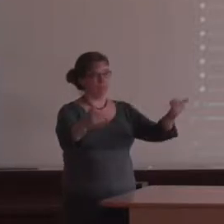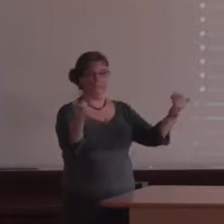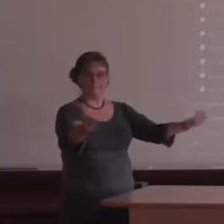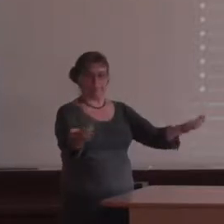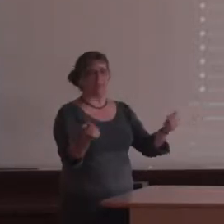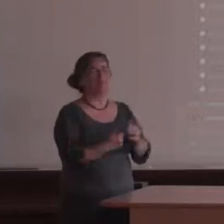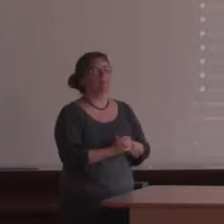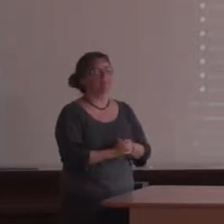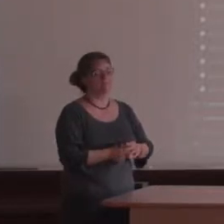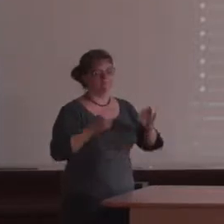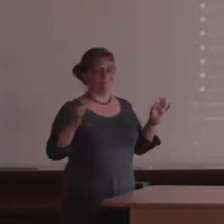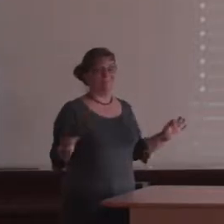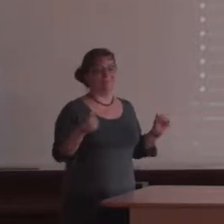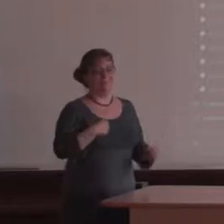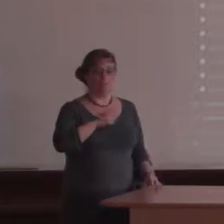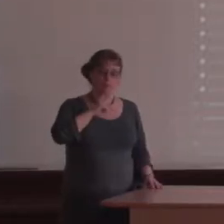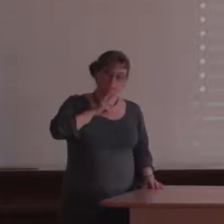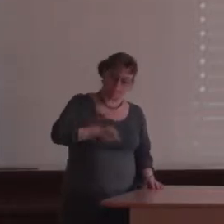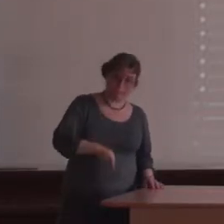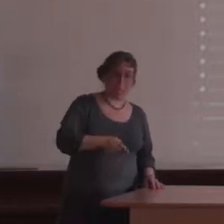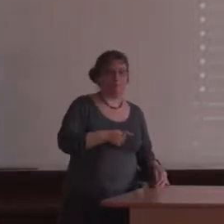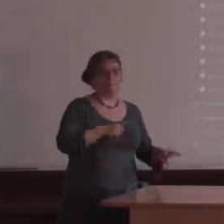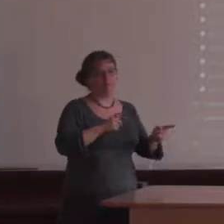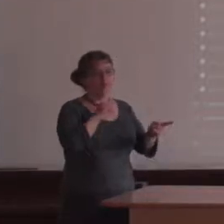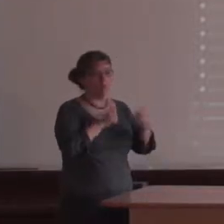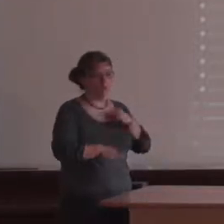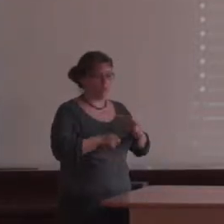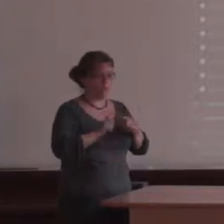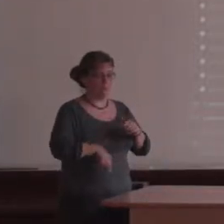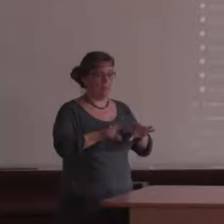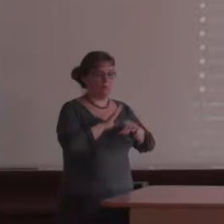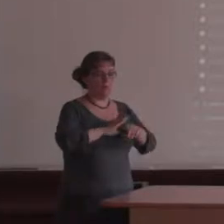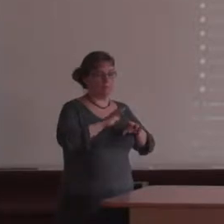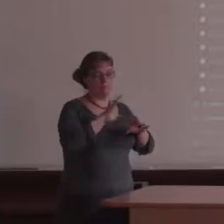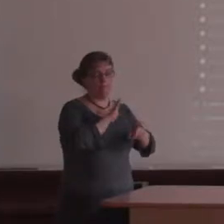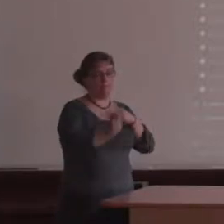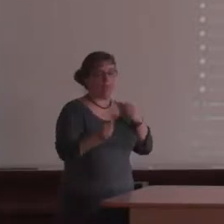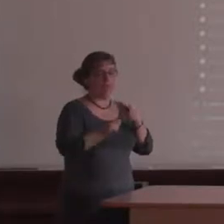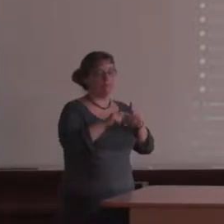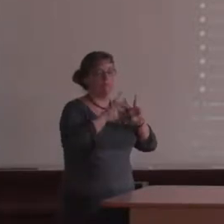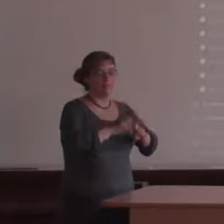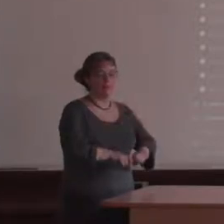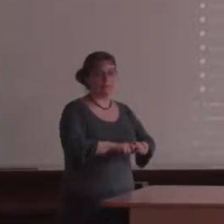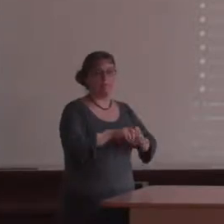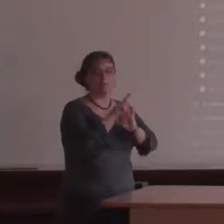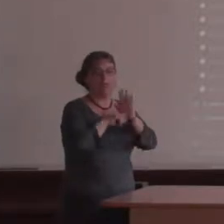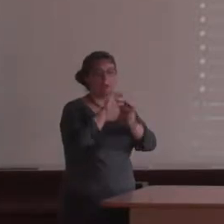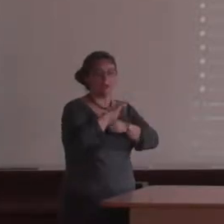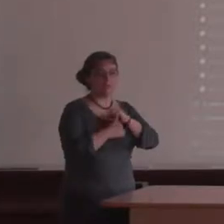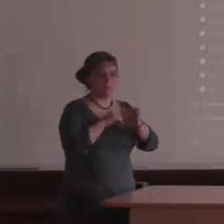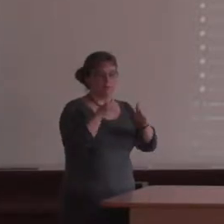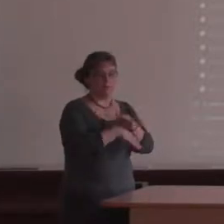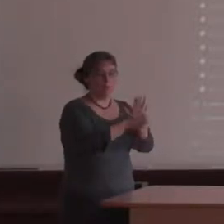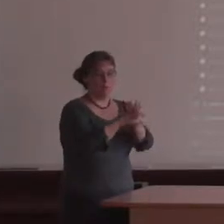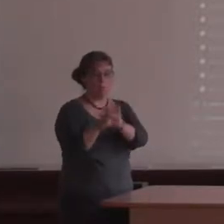vais lui demander de lancer la commande flake8 pour faire une petite analyse des règles de style du code et puis de lancer mes tests